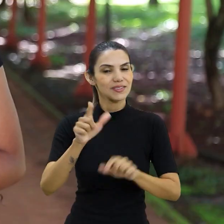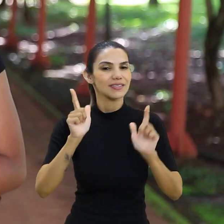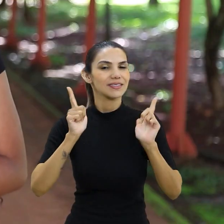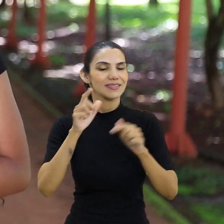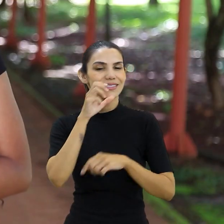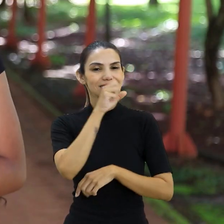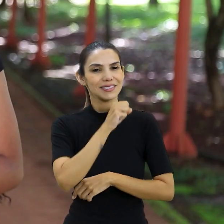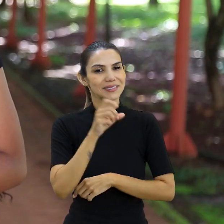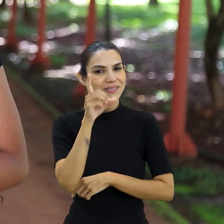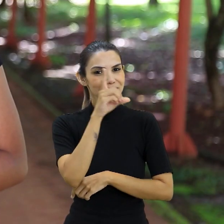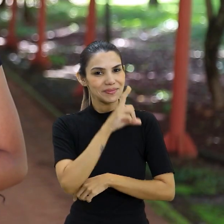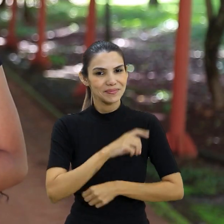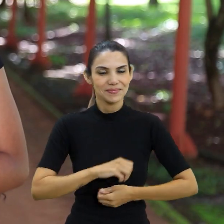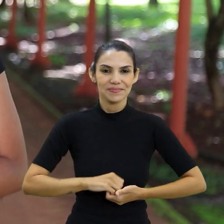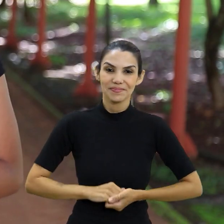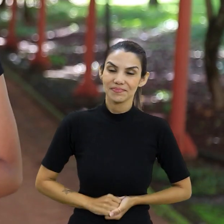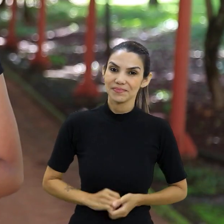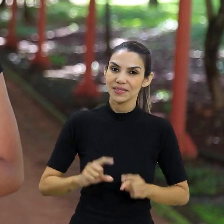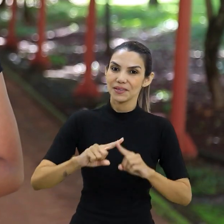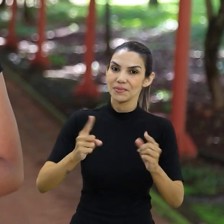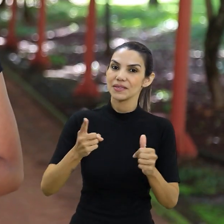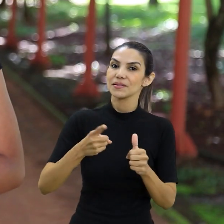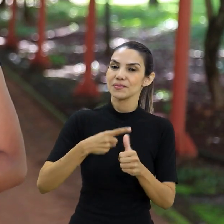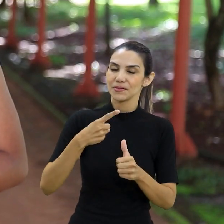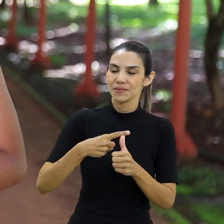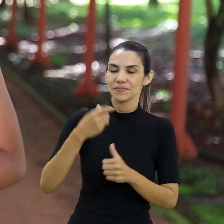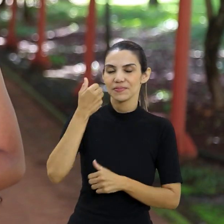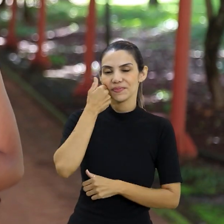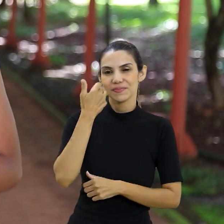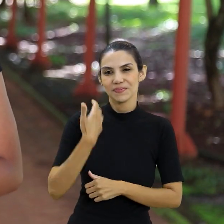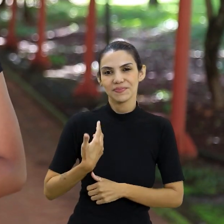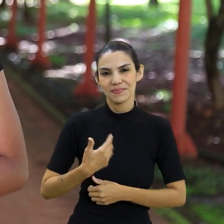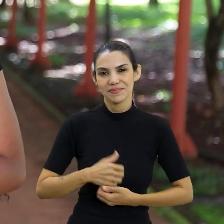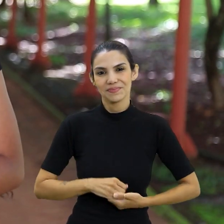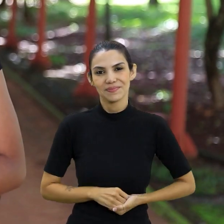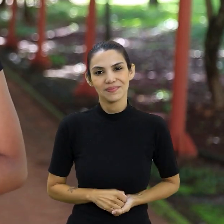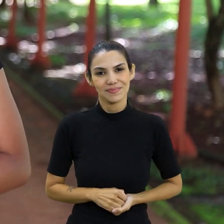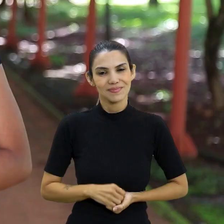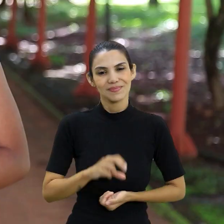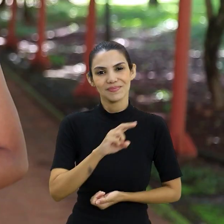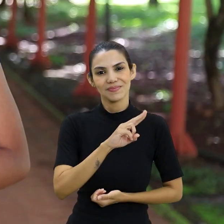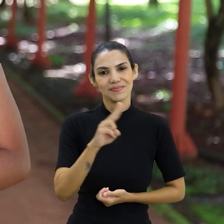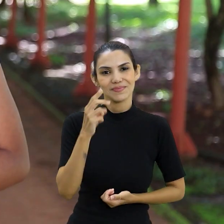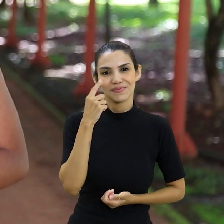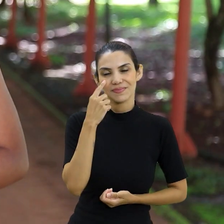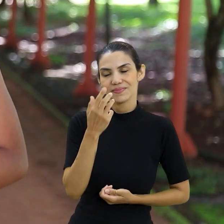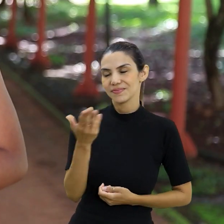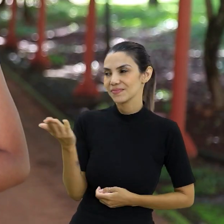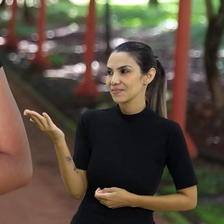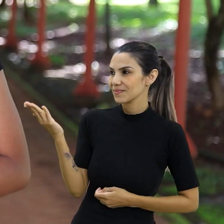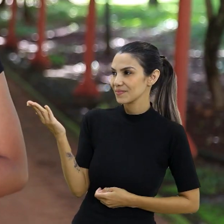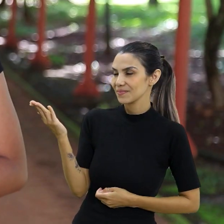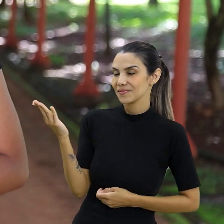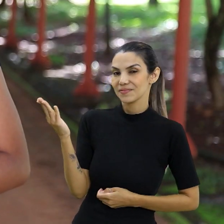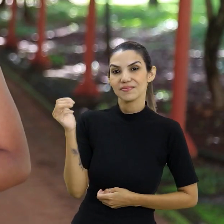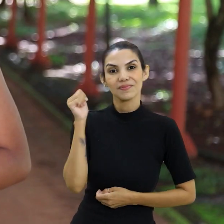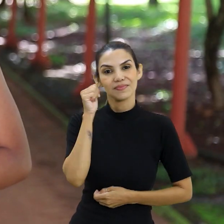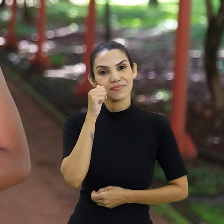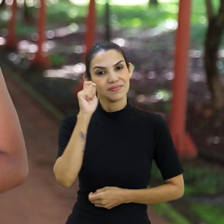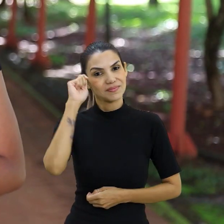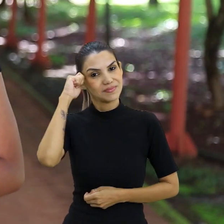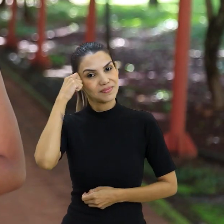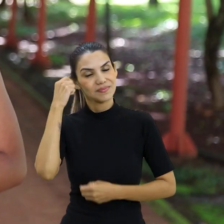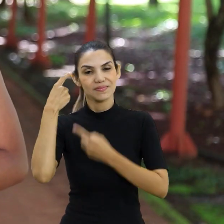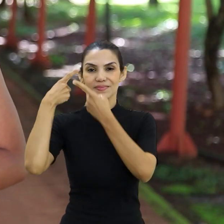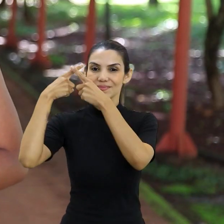divertir nesse final de semana. Mas antes de conferir a programação, deixe-me apresentar. Eu sou a Sara Souza, uma mulher negra